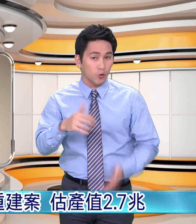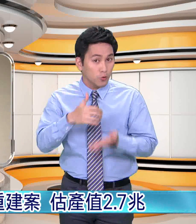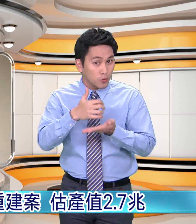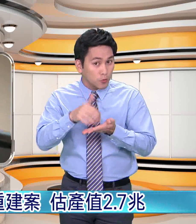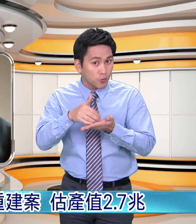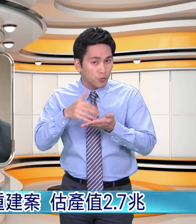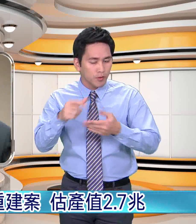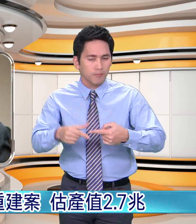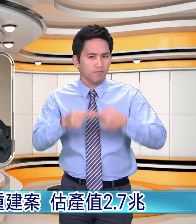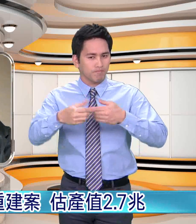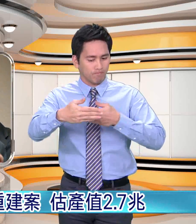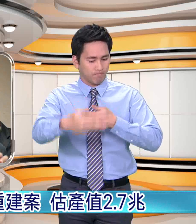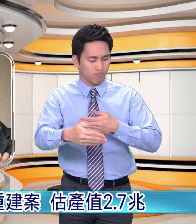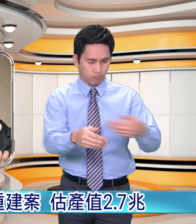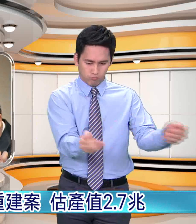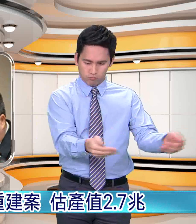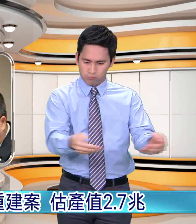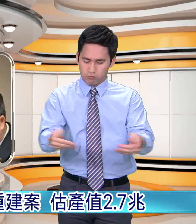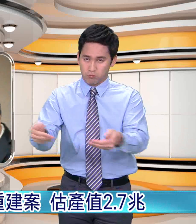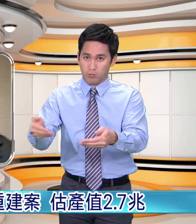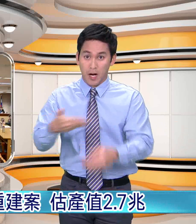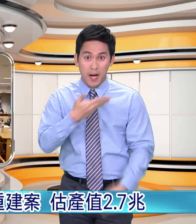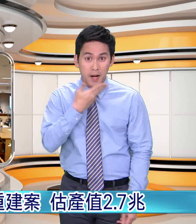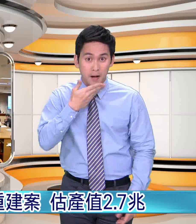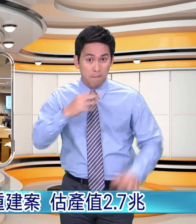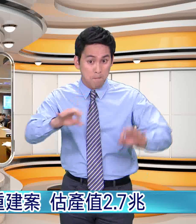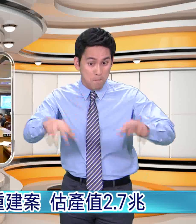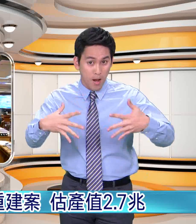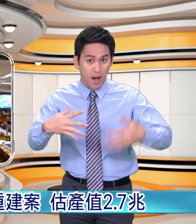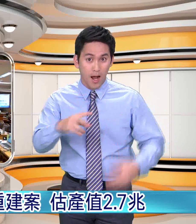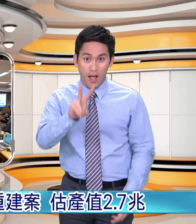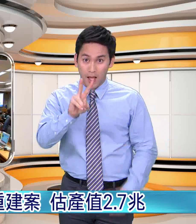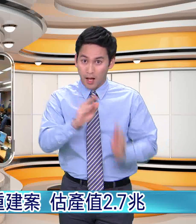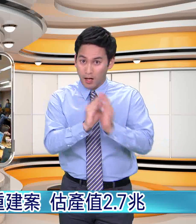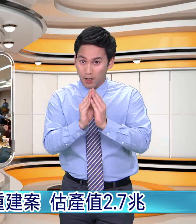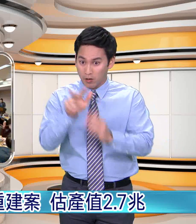估渴望带动 2.7 兆元的产值。